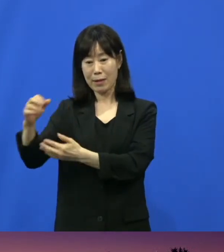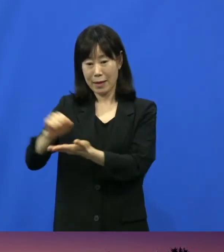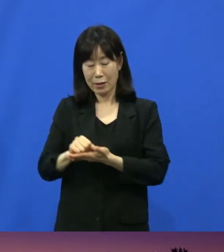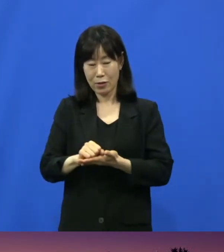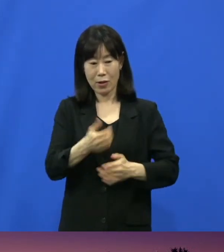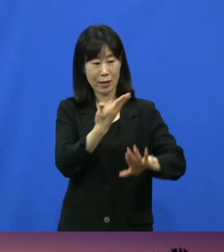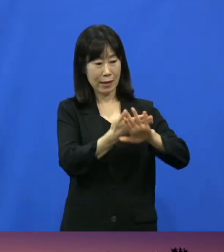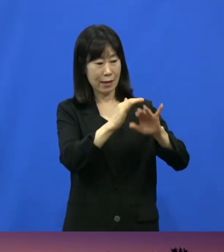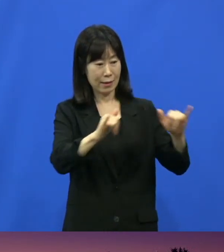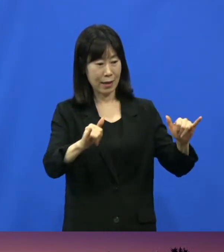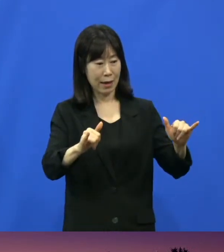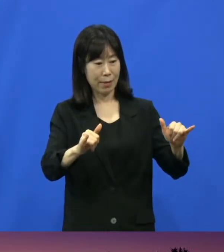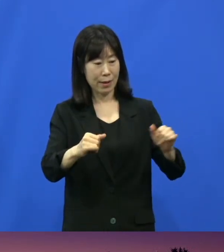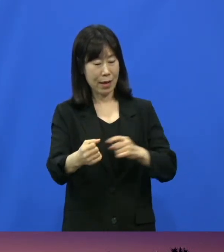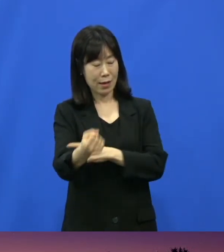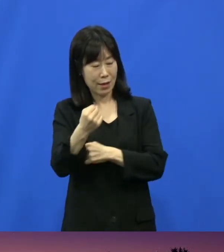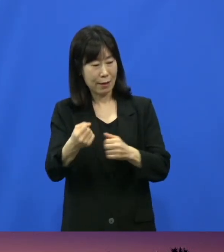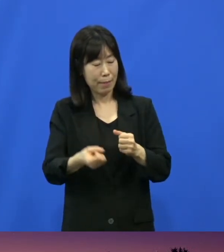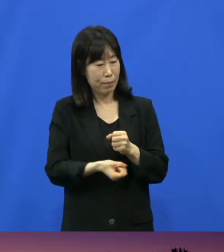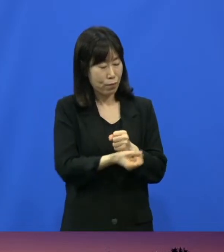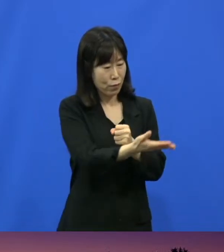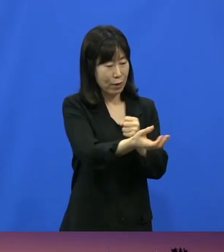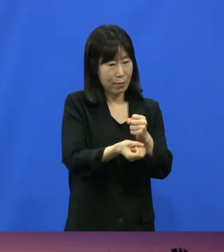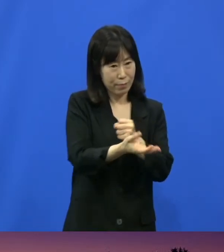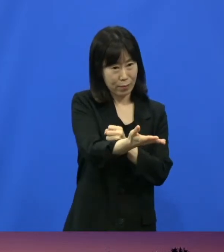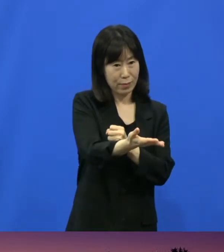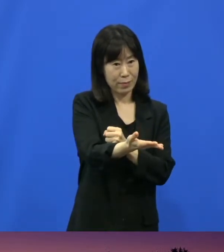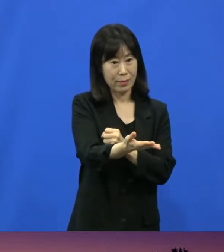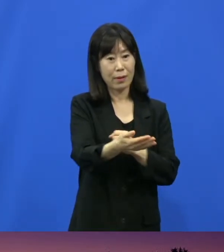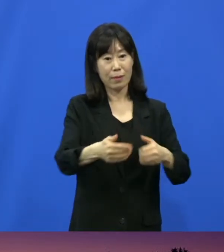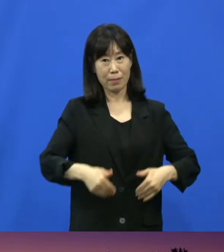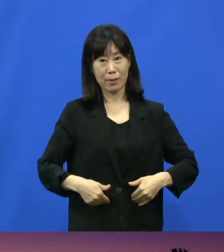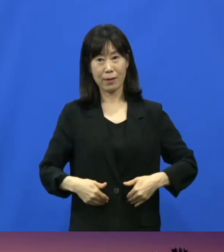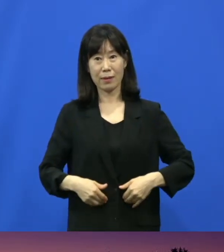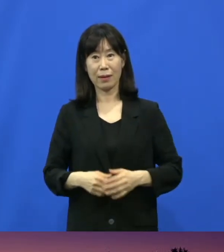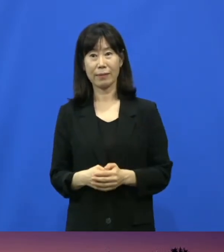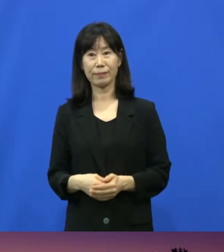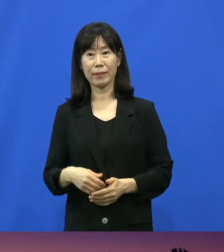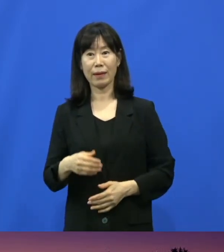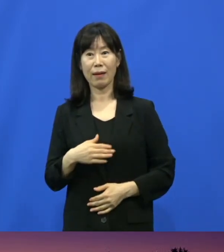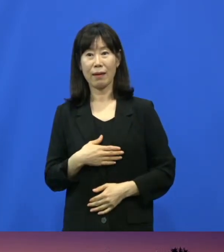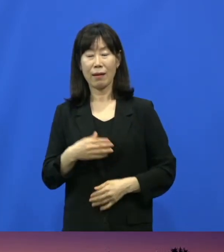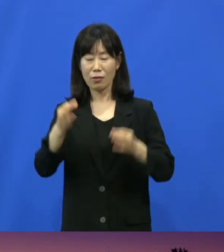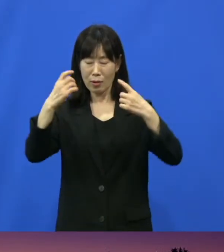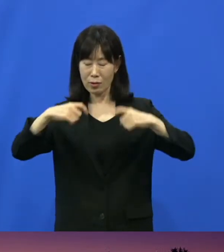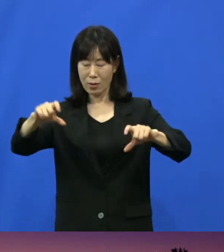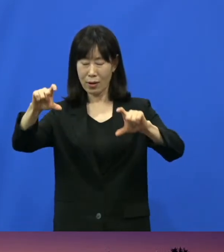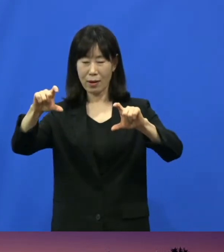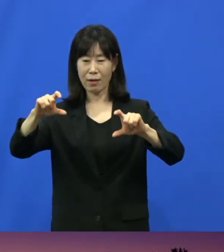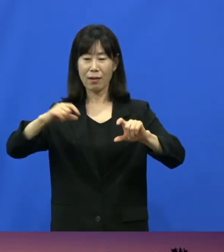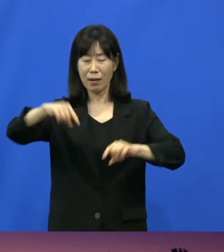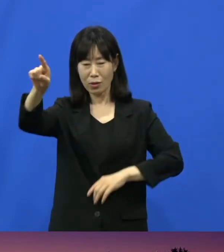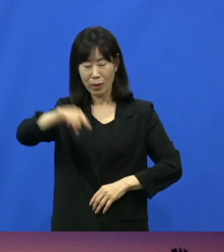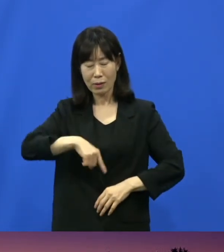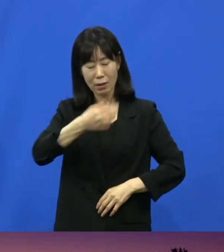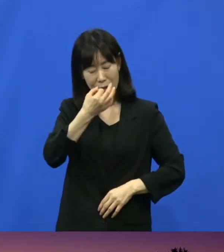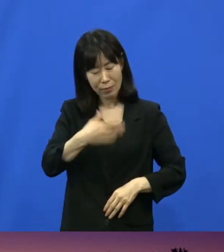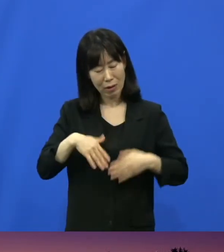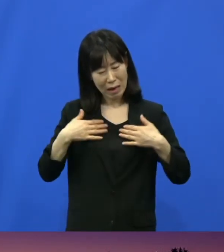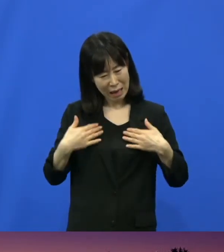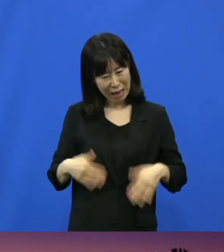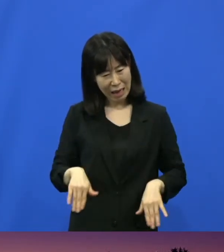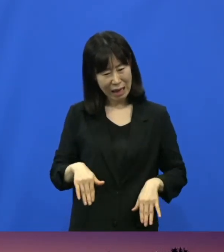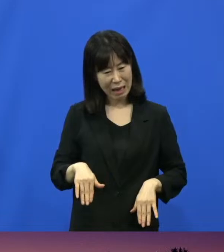막 일어나고 나를 만나면 그냥 생기가 돋게하고, 나 갔다 왔더니 힘들다, 뭐 라면 끓여달라